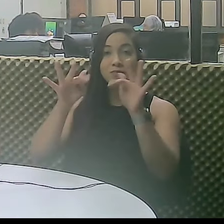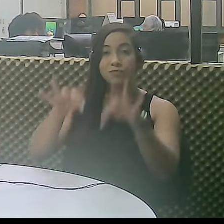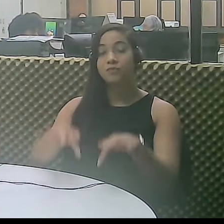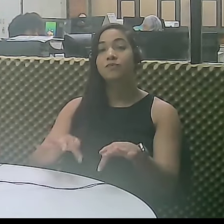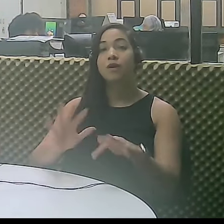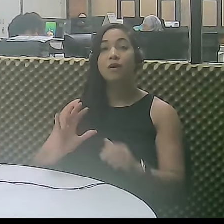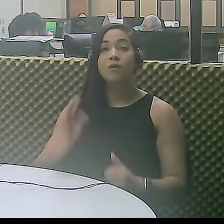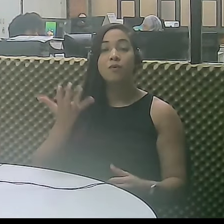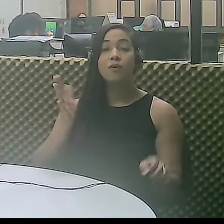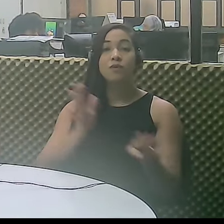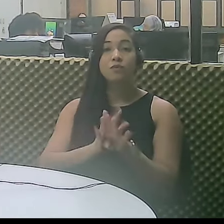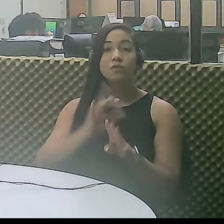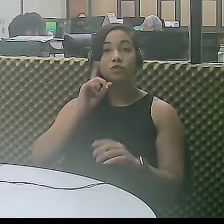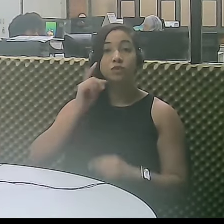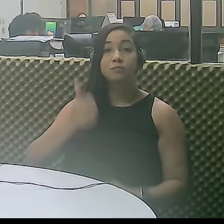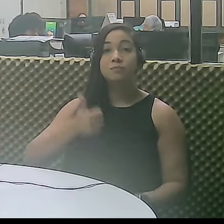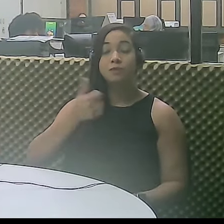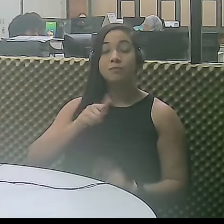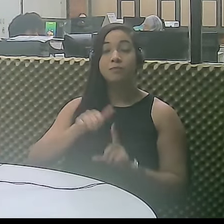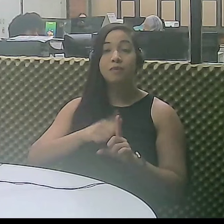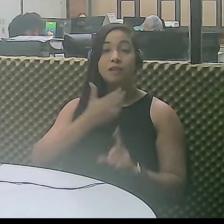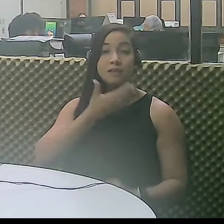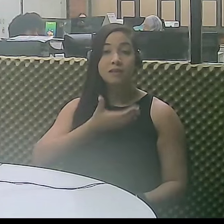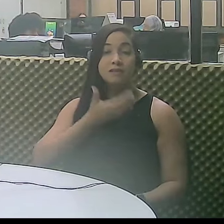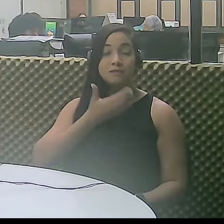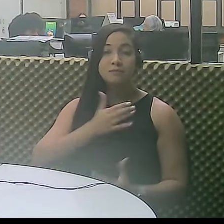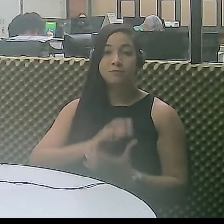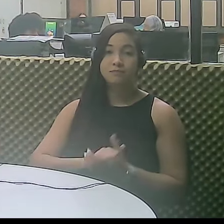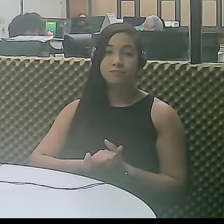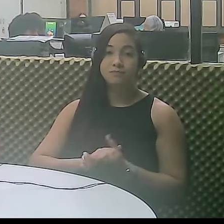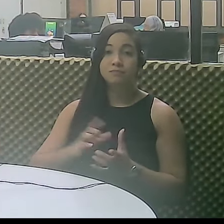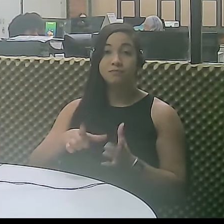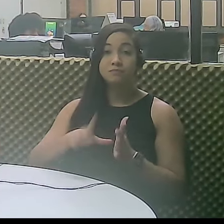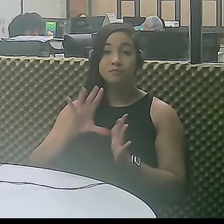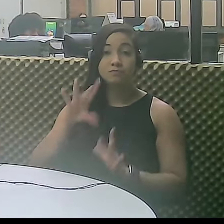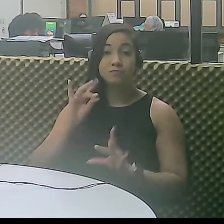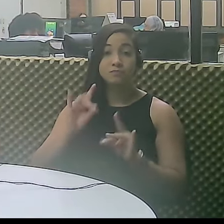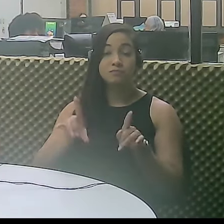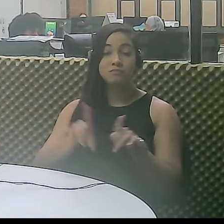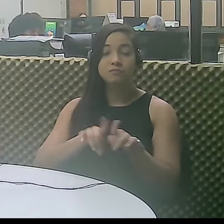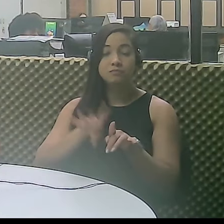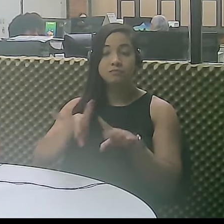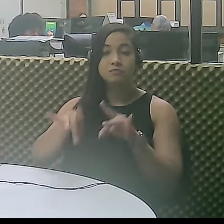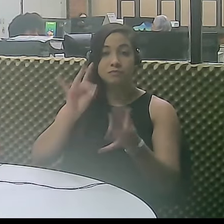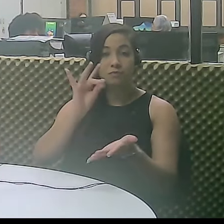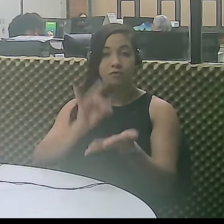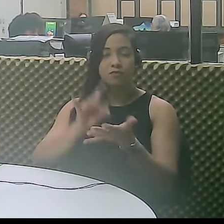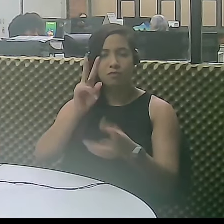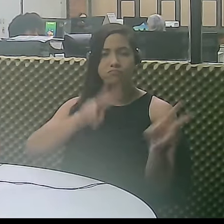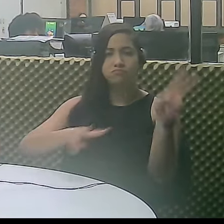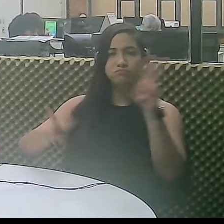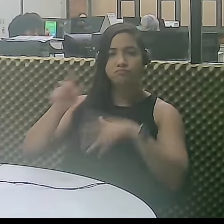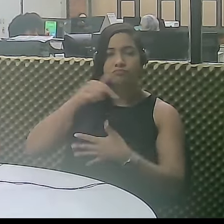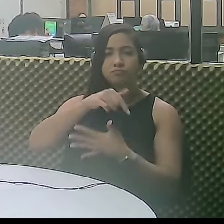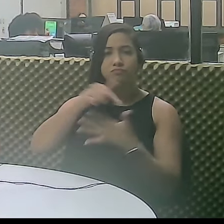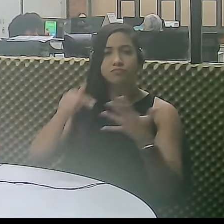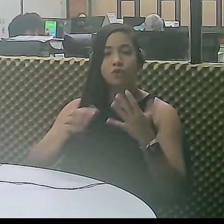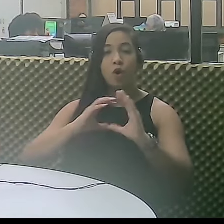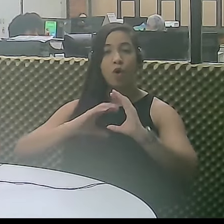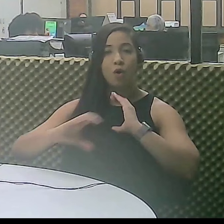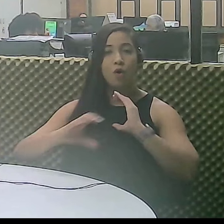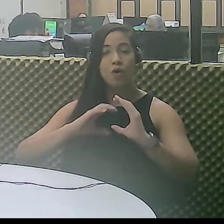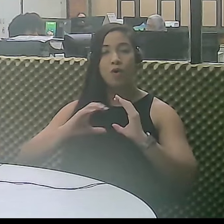que ocorrerá até o dia 1º de dezembro. Tanto na pré-seleção quanto na seleção, serão avaliados os quesitos